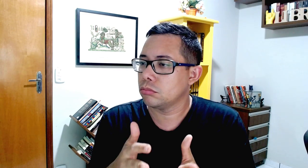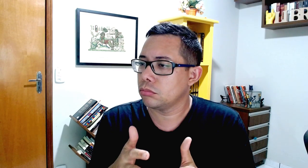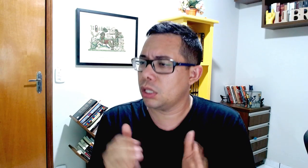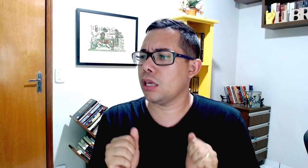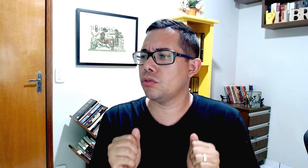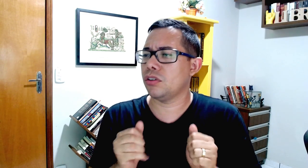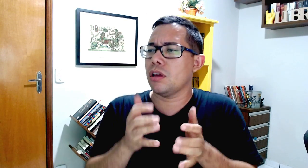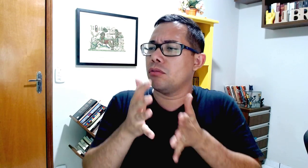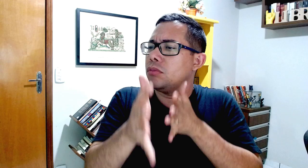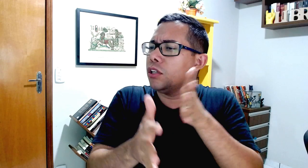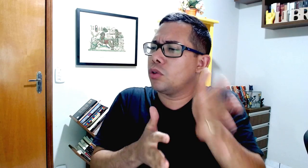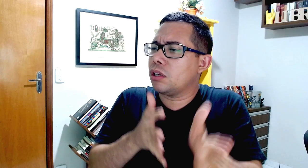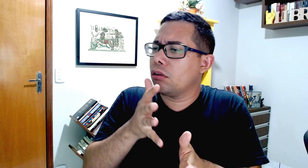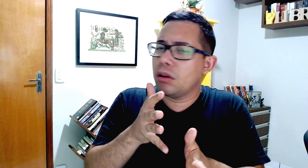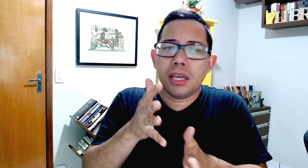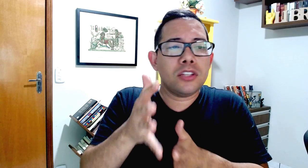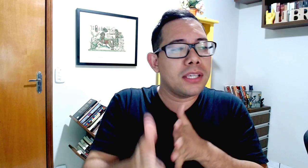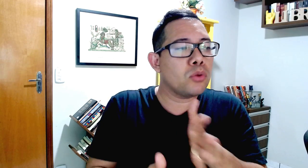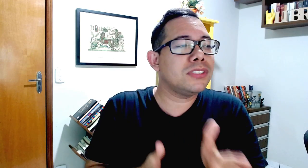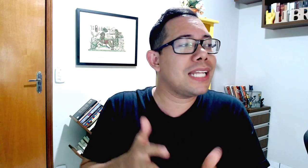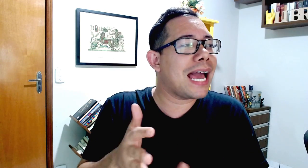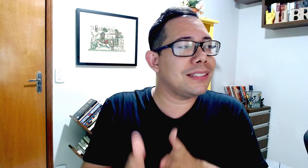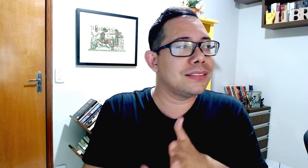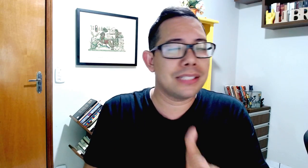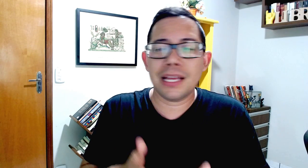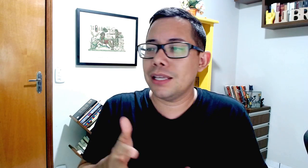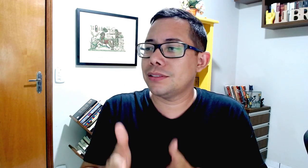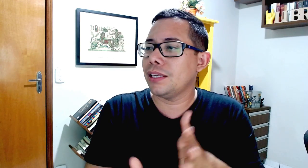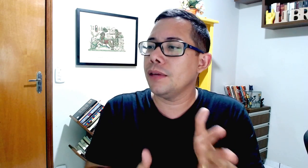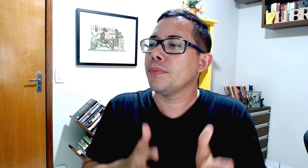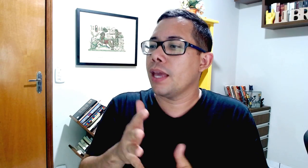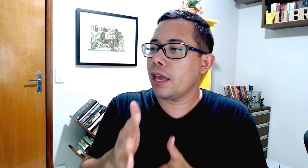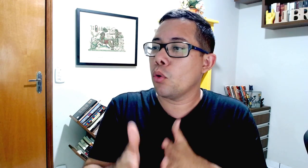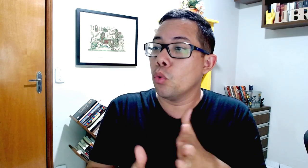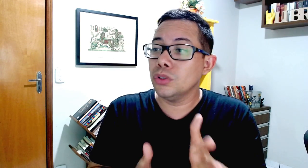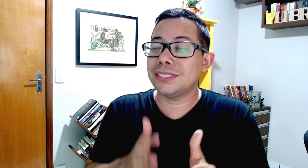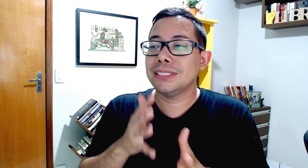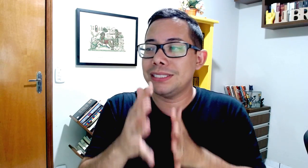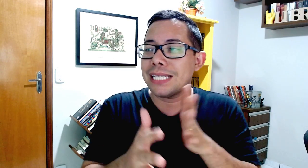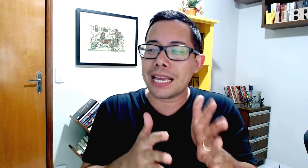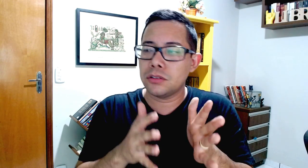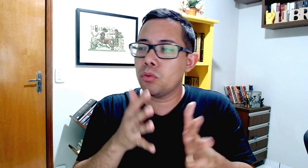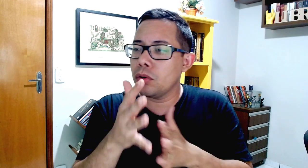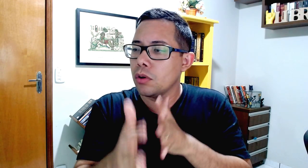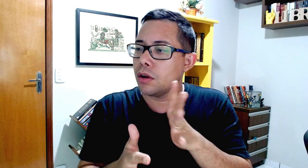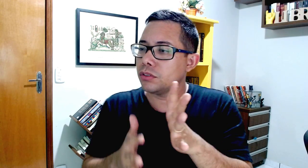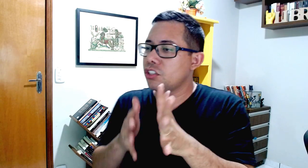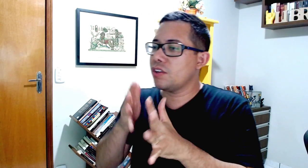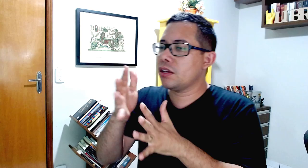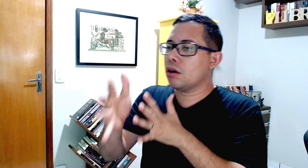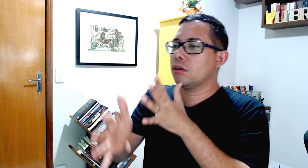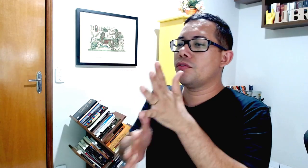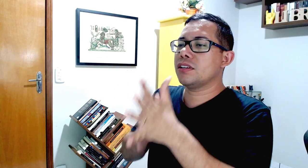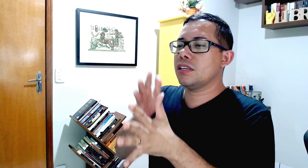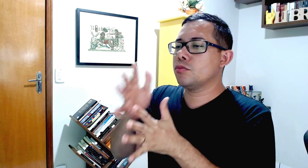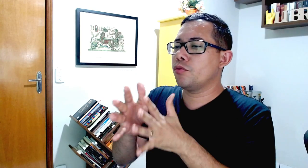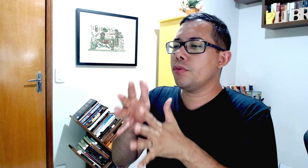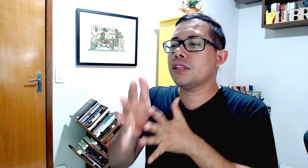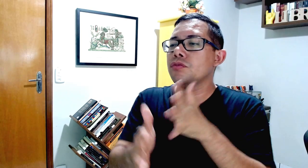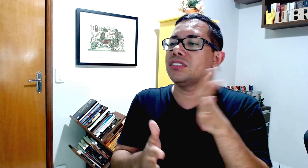em Israel isso tchau isso aqui é um sinais tá esse aqui é os sinais então quando você tiver aqui ó fazer esse momento